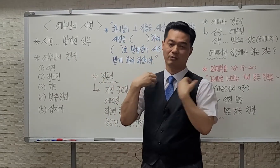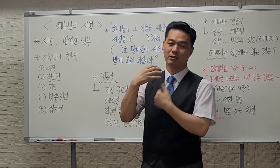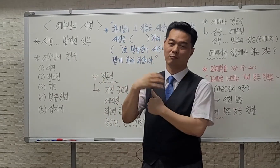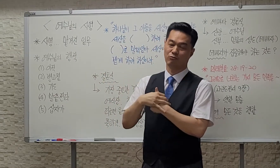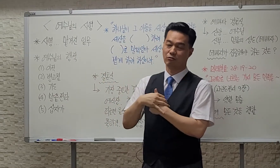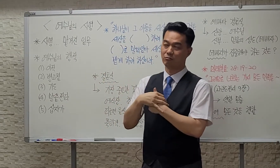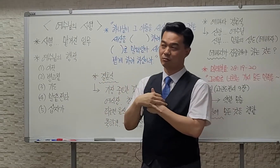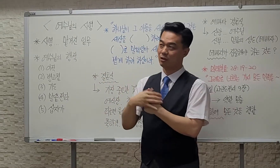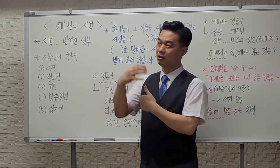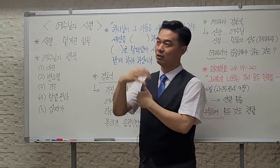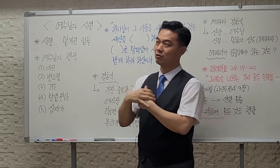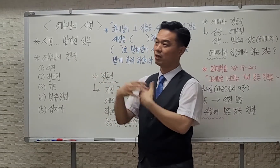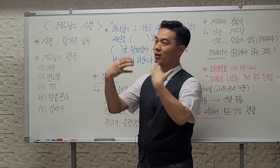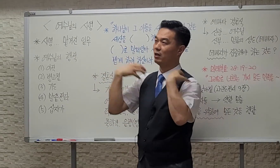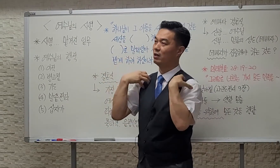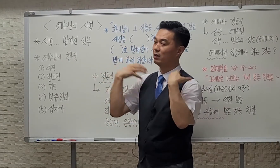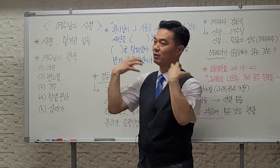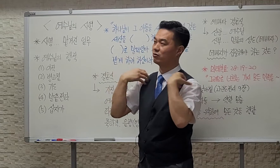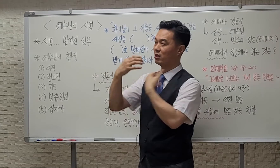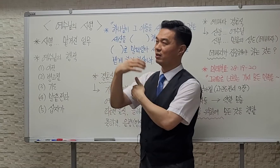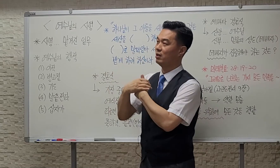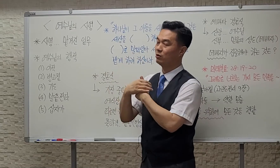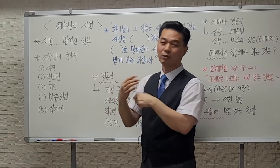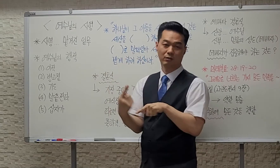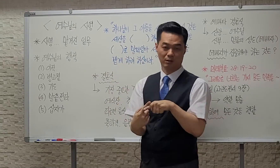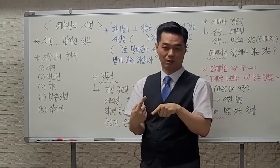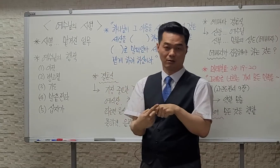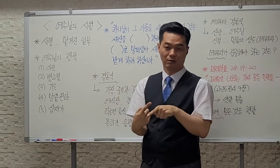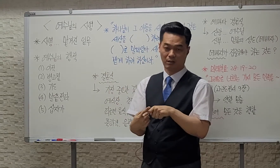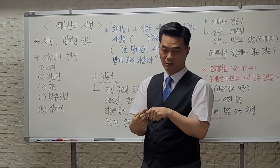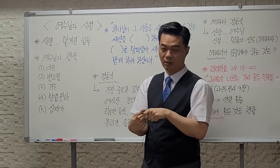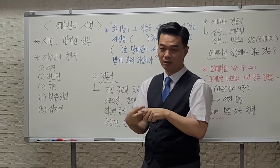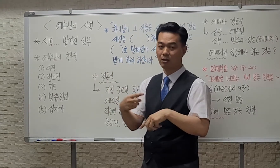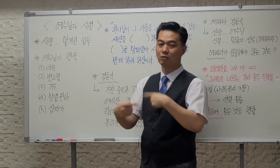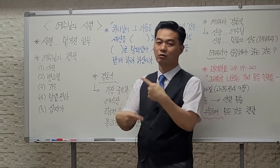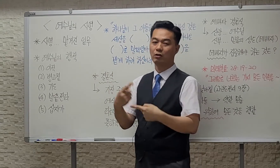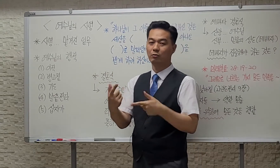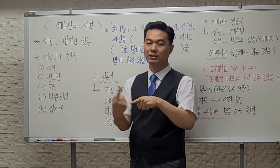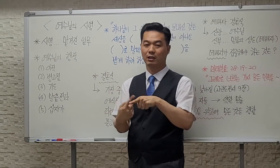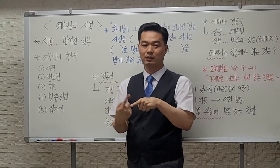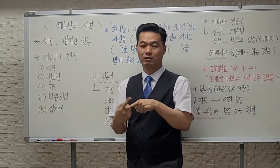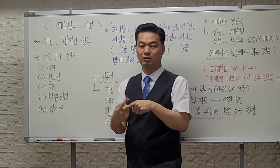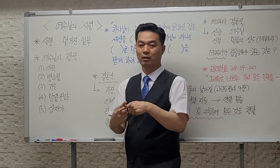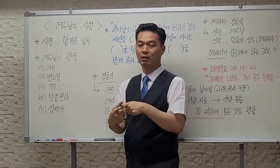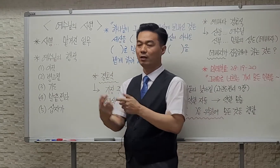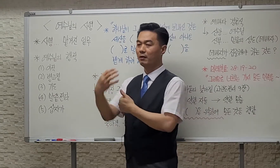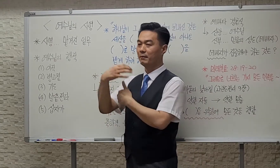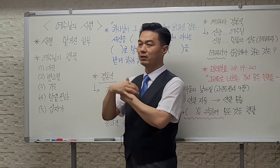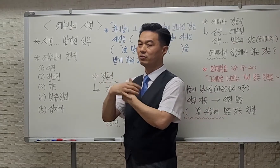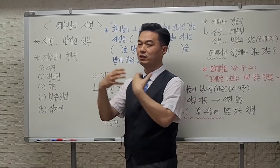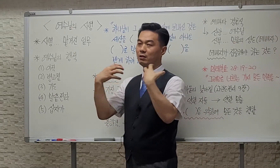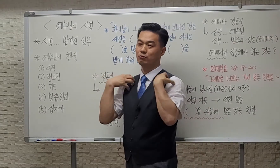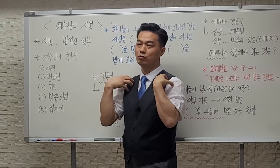임무. 이렇게 하나 똑같은 것 같아요. 네. 수화로는 마찬가지 같은데 맡겨진 임무.